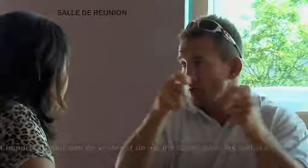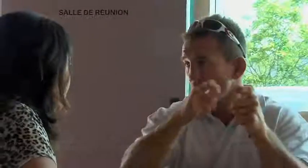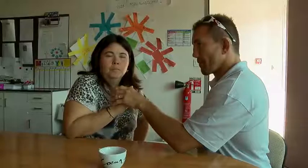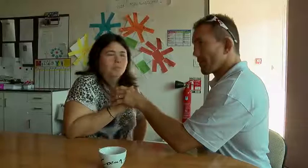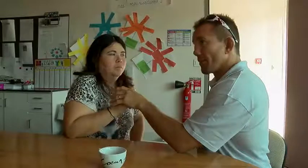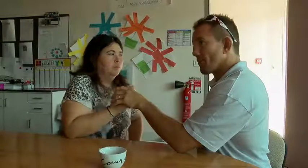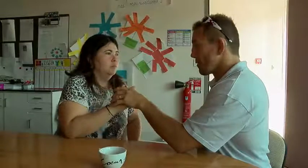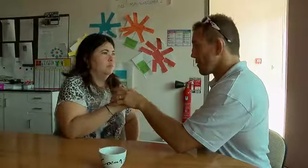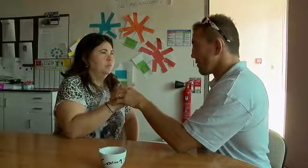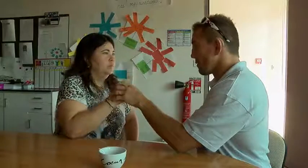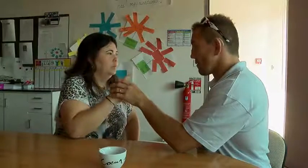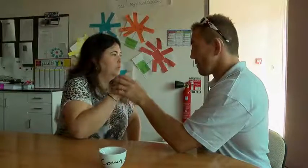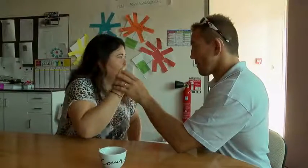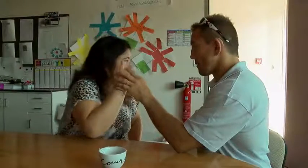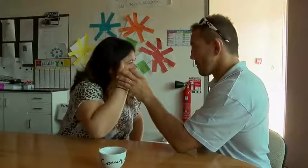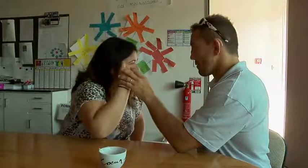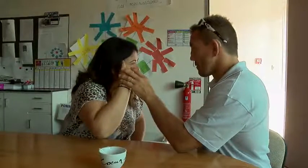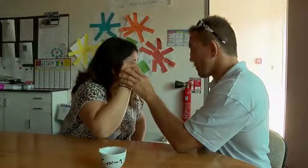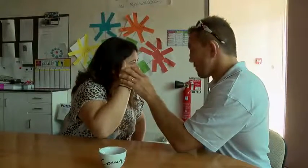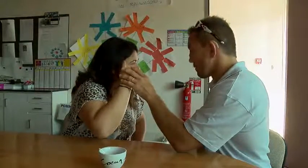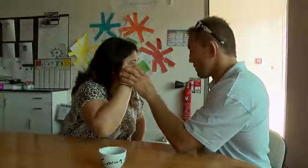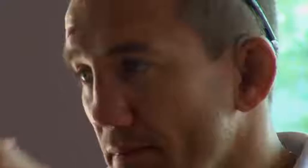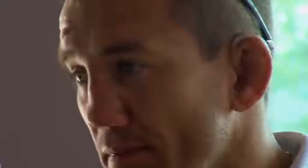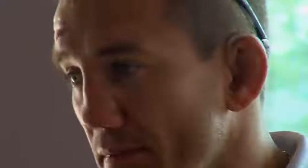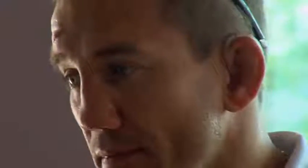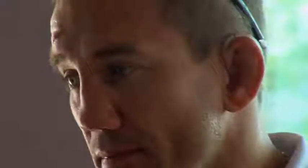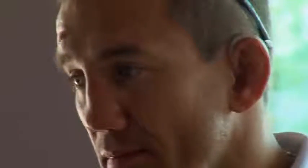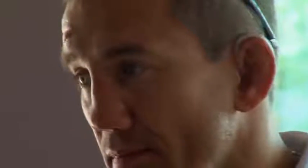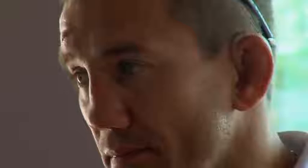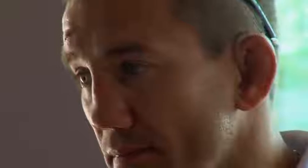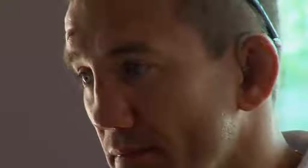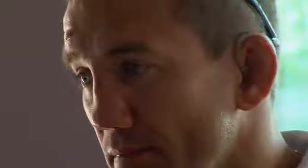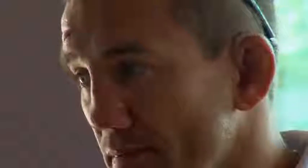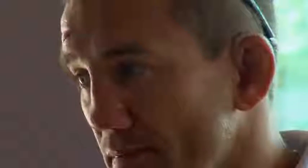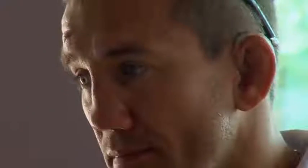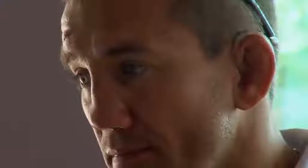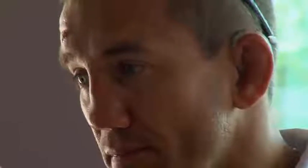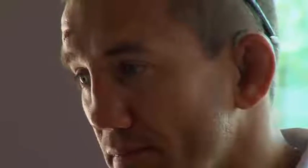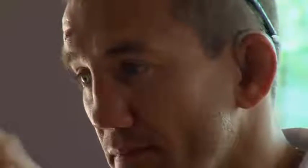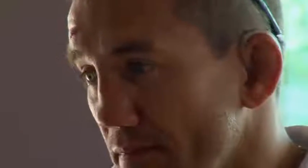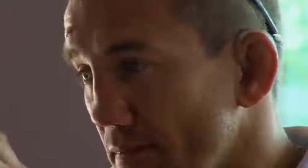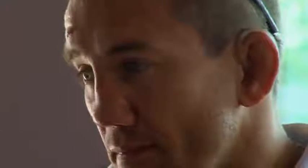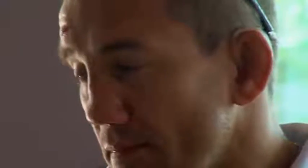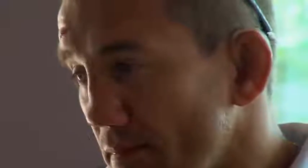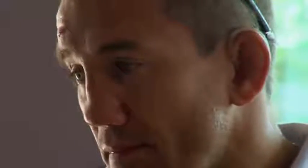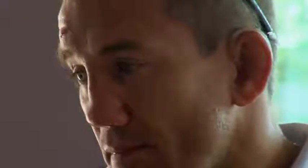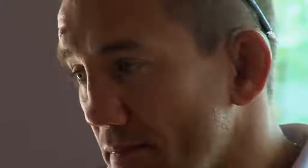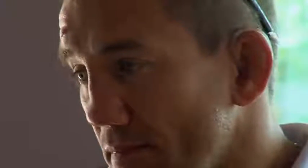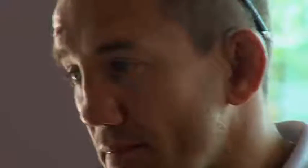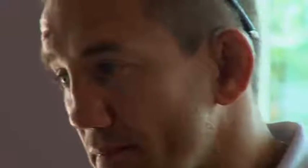peut faire un parallèle entre la façon dont les travailleurs handicapés évoluent et ce que les sportifs